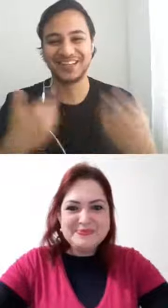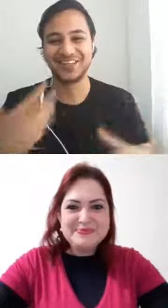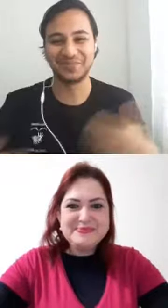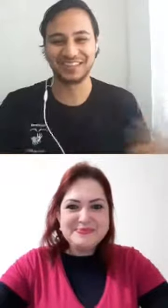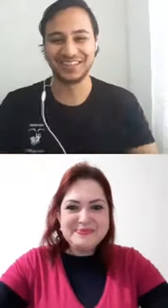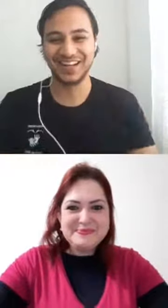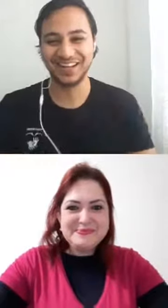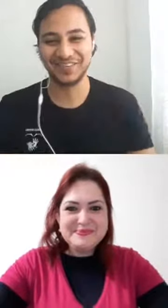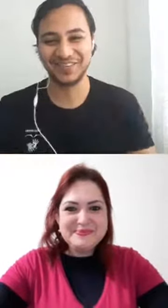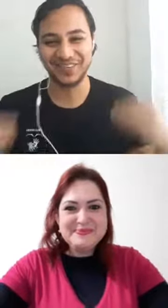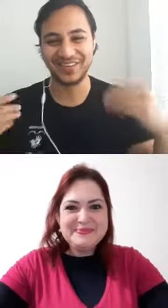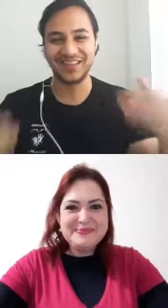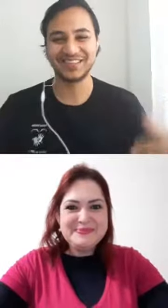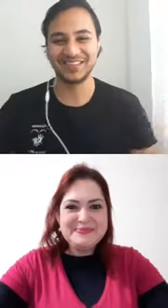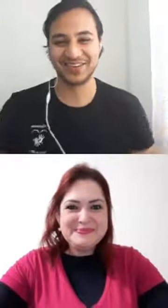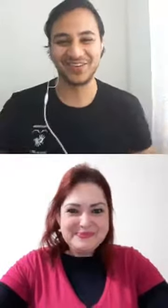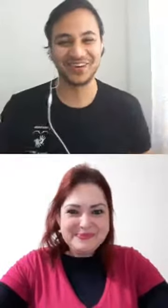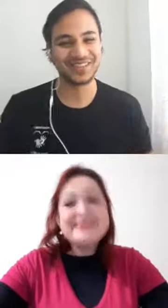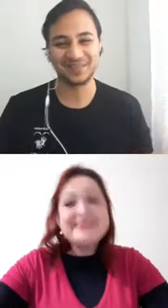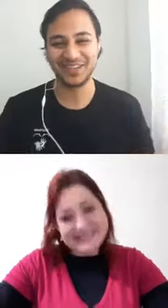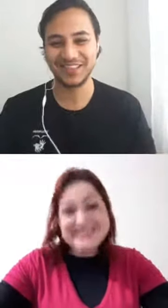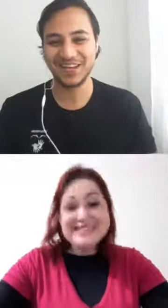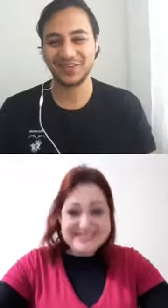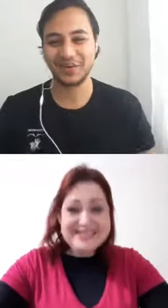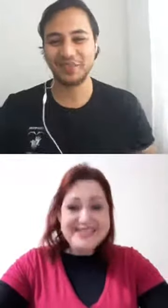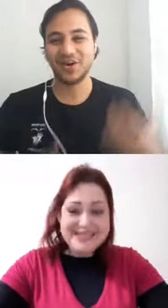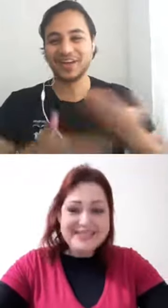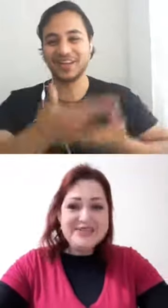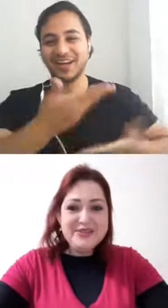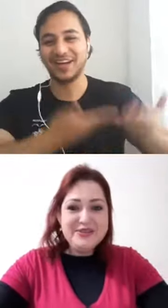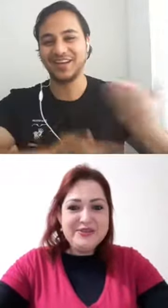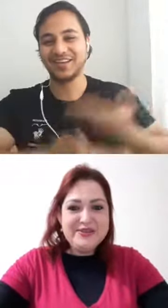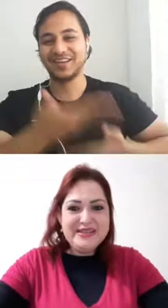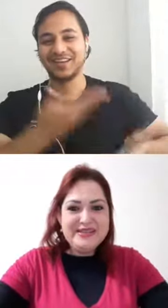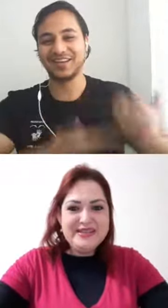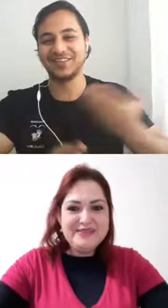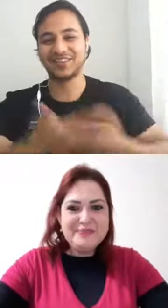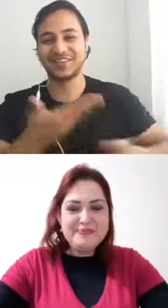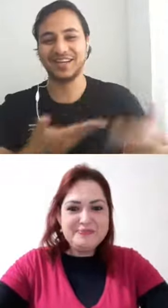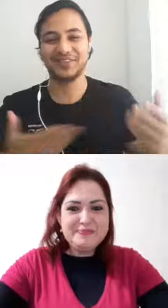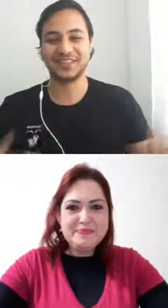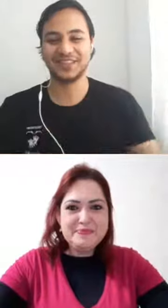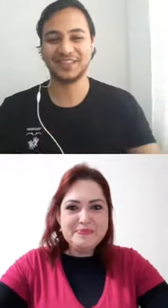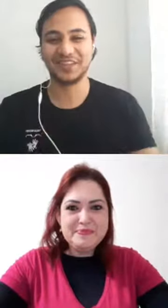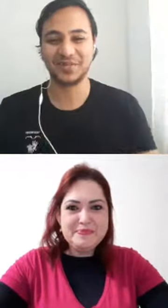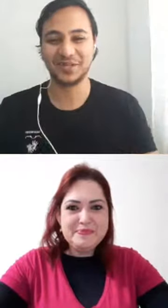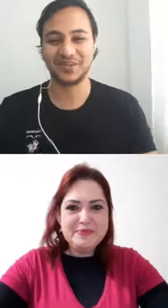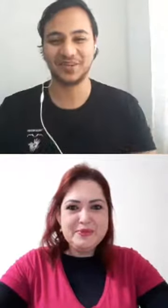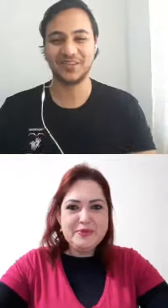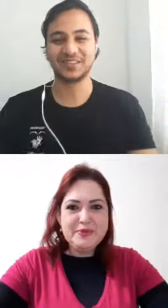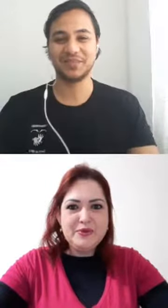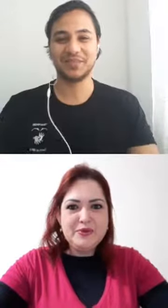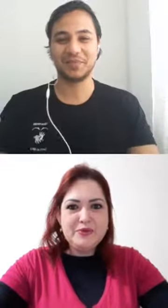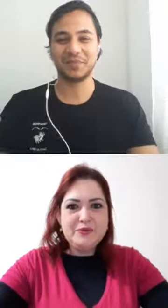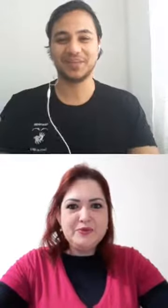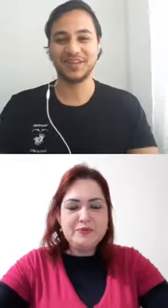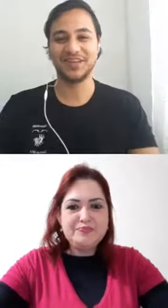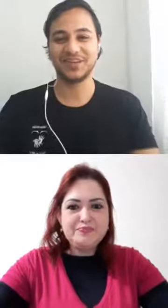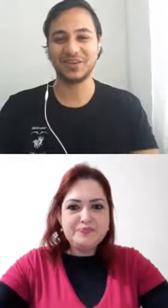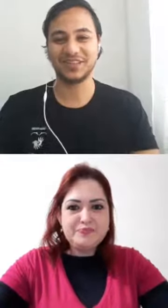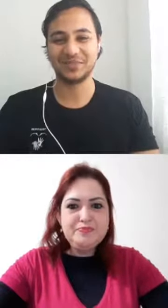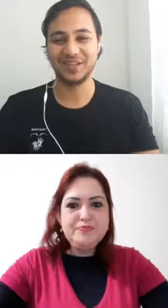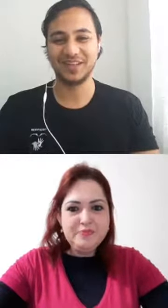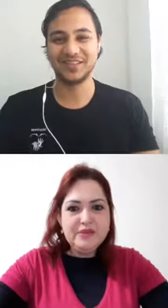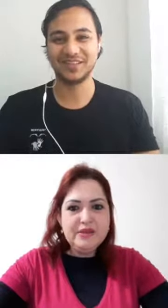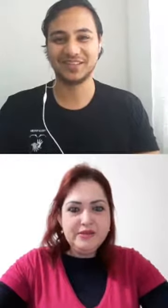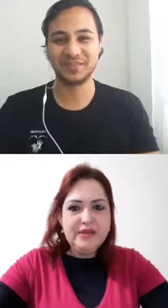sinalizado quando precisar, né? Fazendo sinais aqui na conversa, mas o que importa é você estar fazendo essa intermediação, né? Esse bate-papo, troca